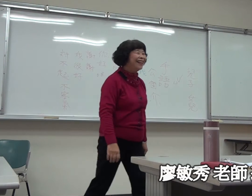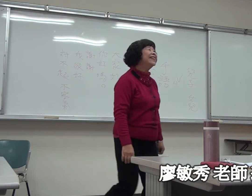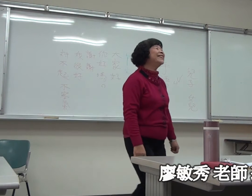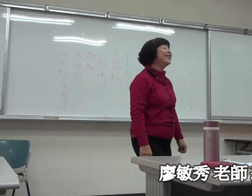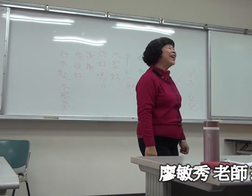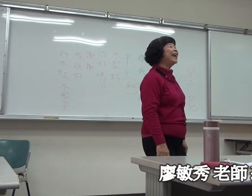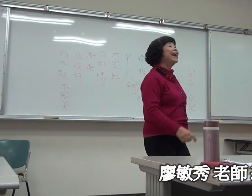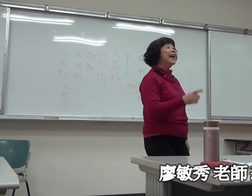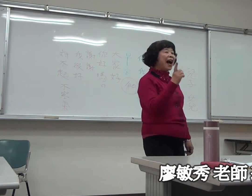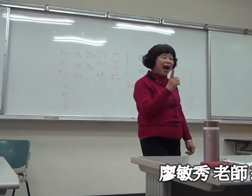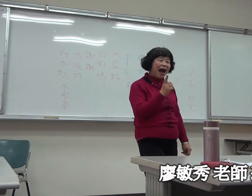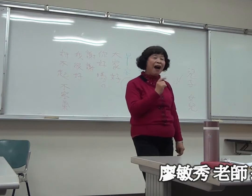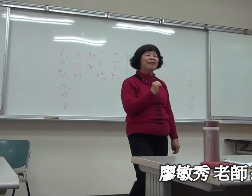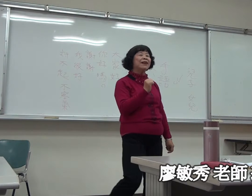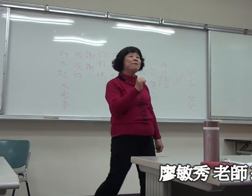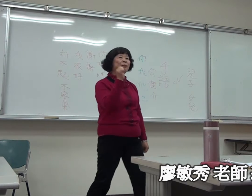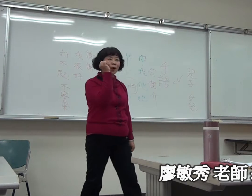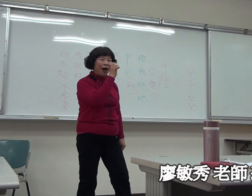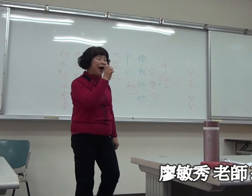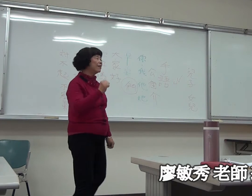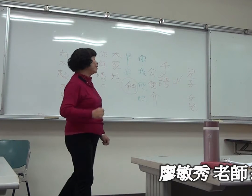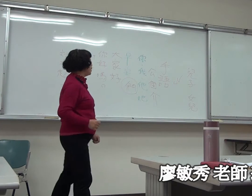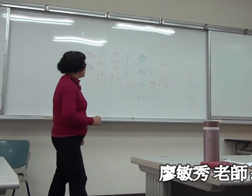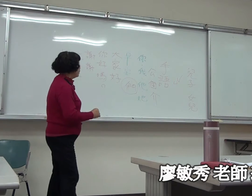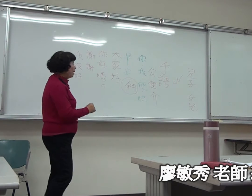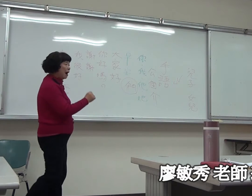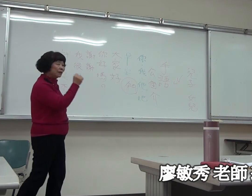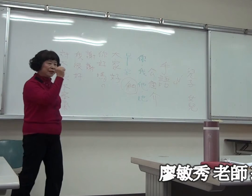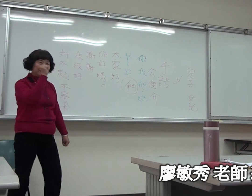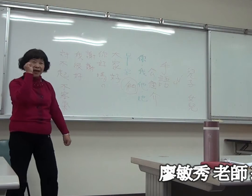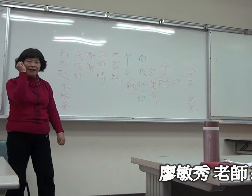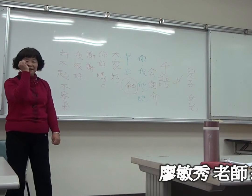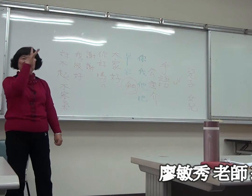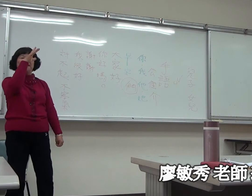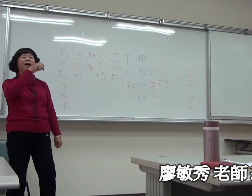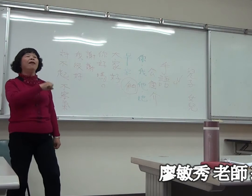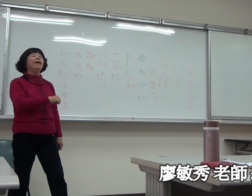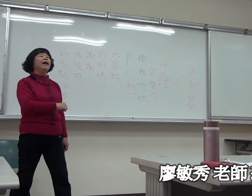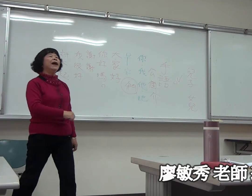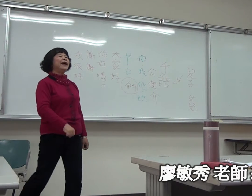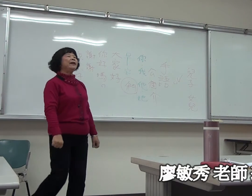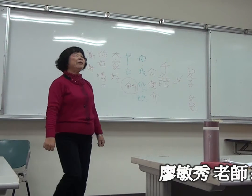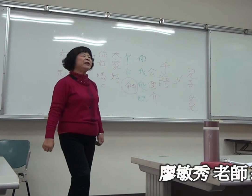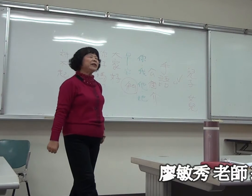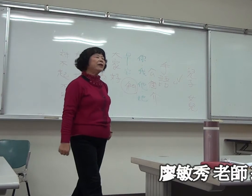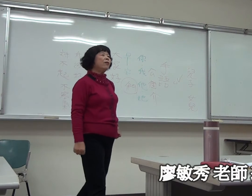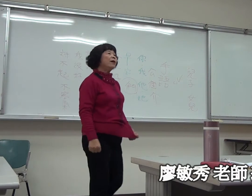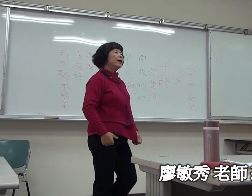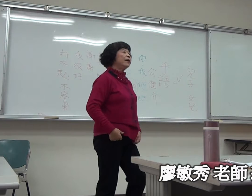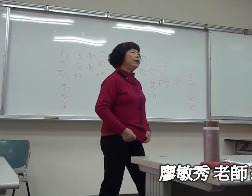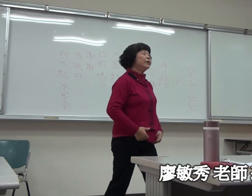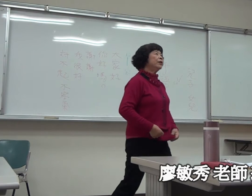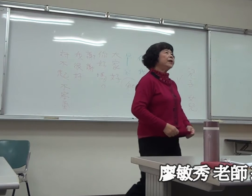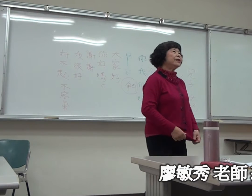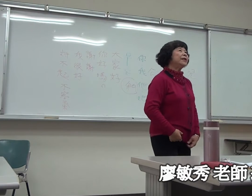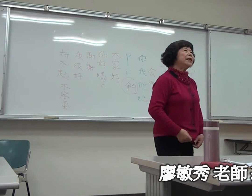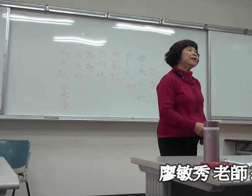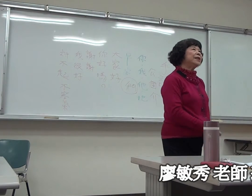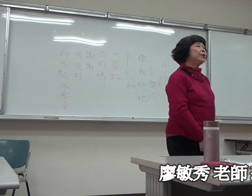好， 对，好跟不好，对不对？不好的是该瞪掉。哎，你会觉得都有很多人第一次学都